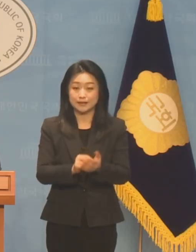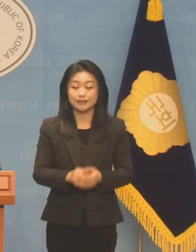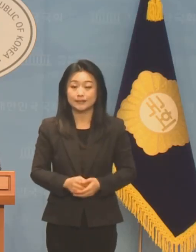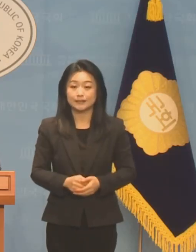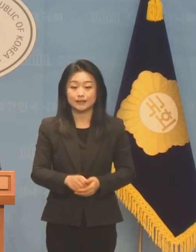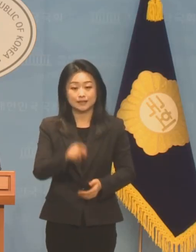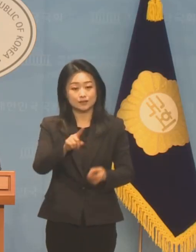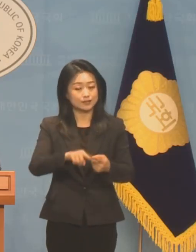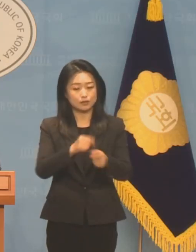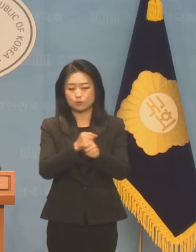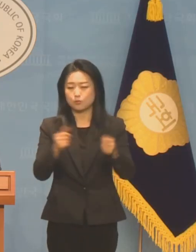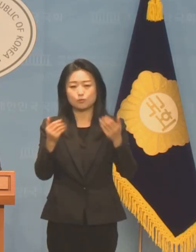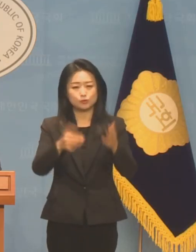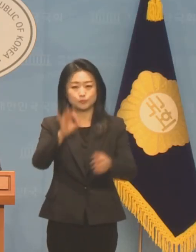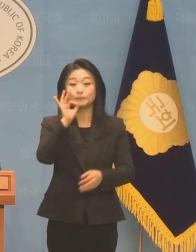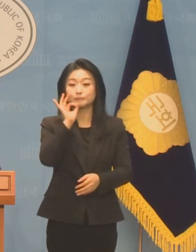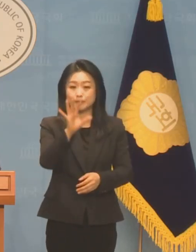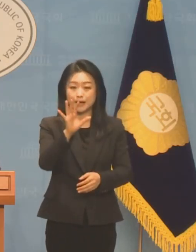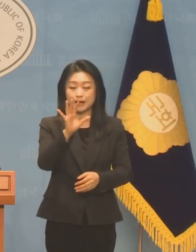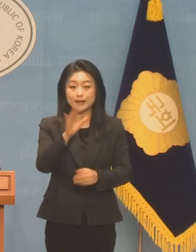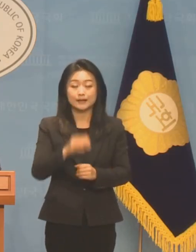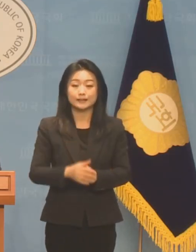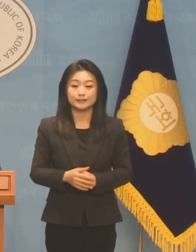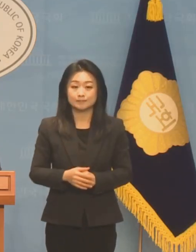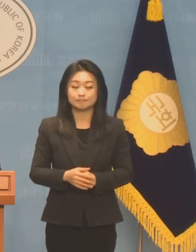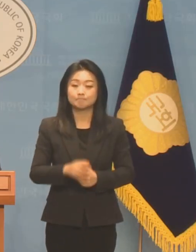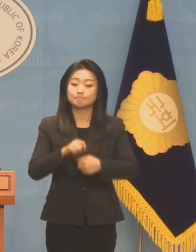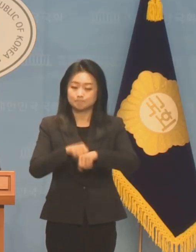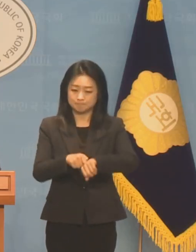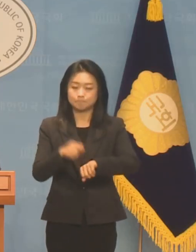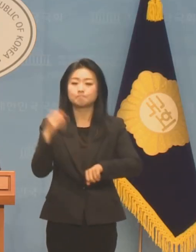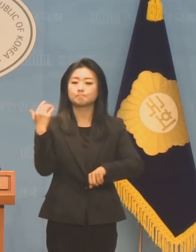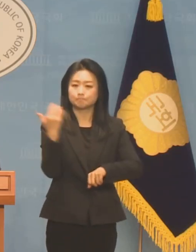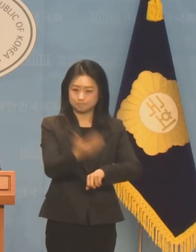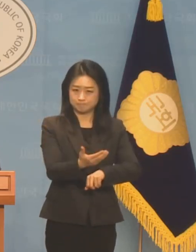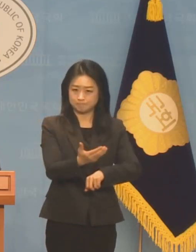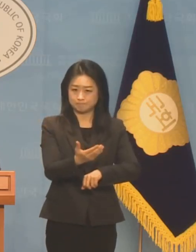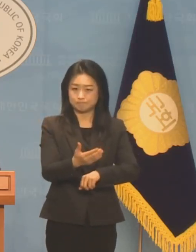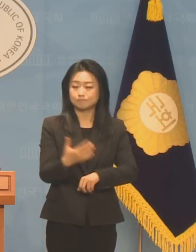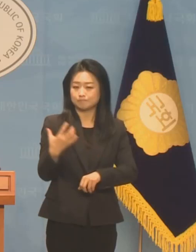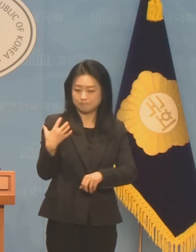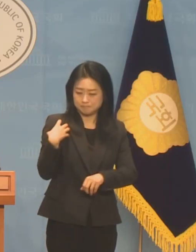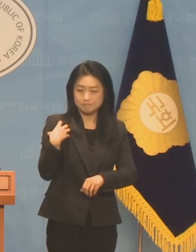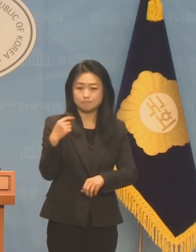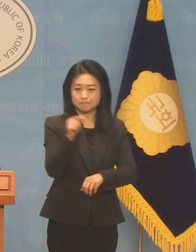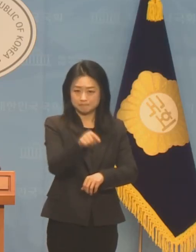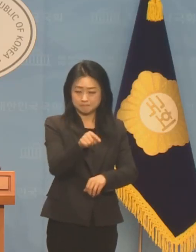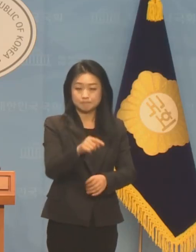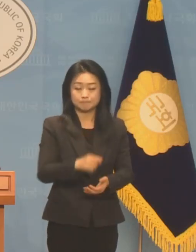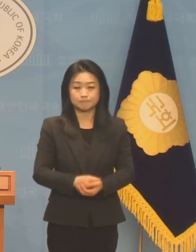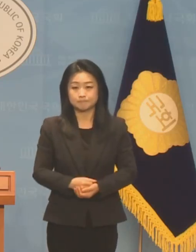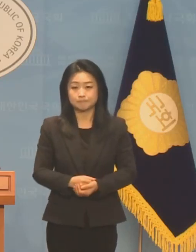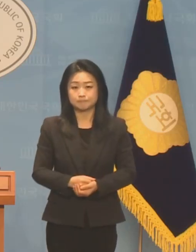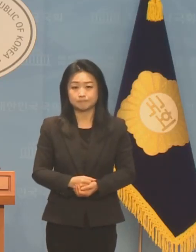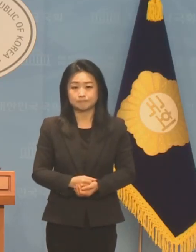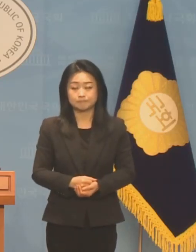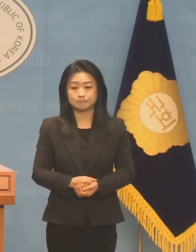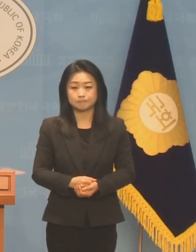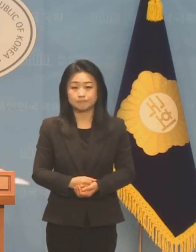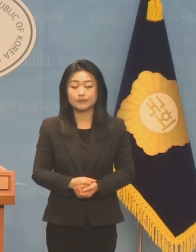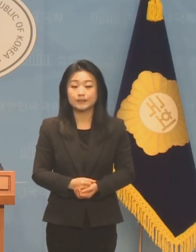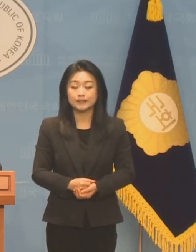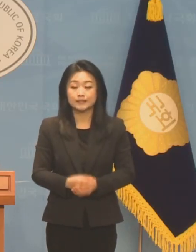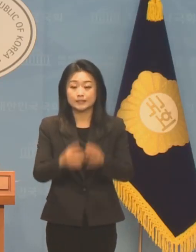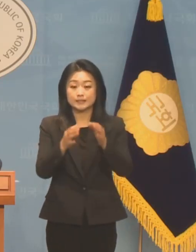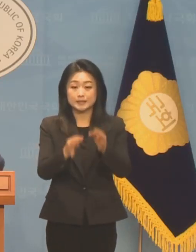태도를 결코 용납할 수 없으며 반드시 응분의 책임을 물어야 합니다. 김민전 의원은